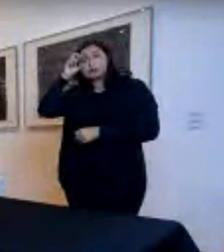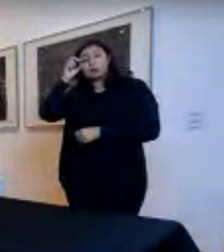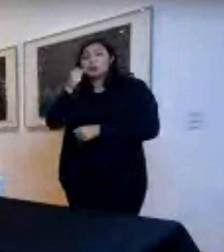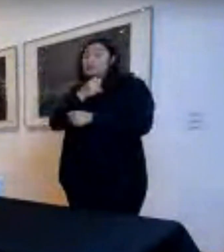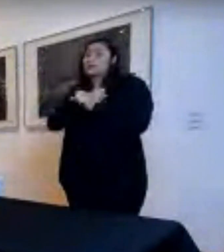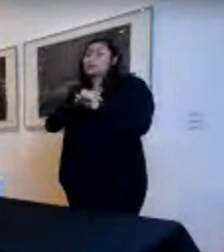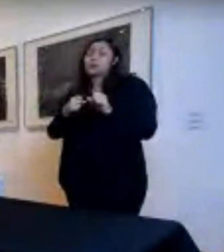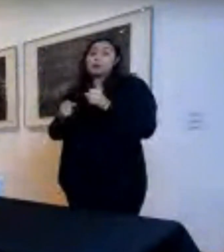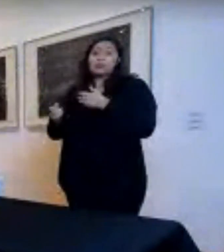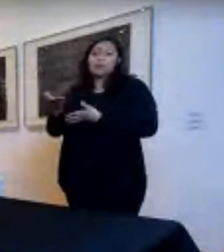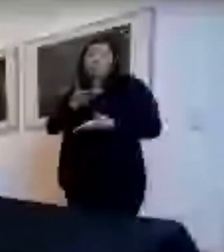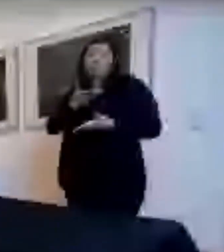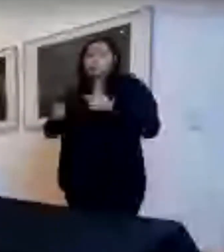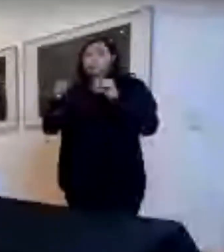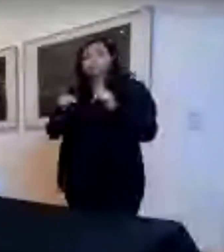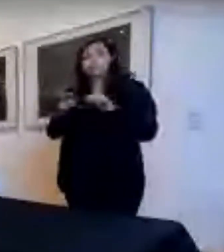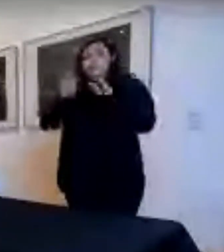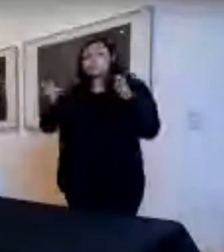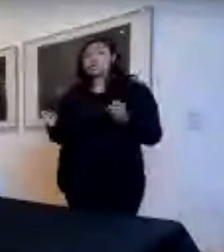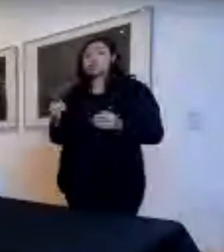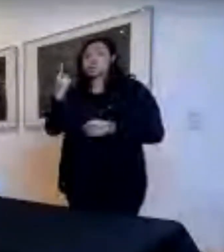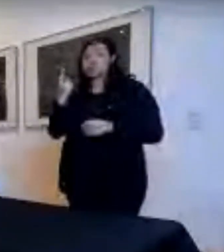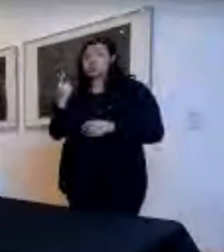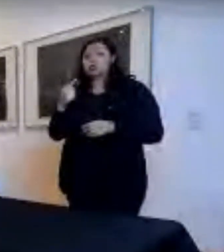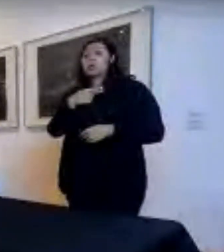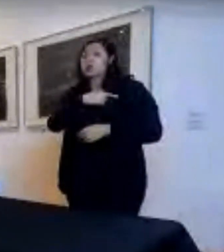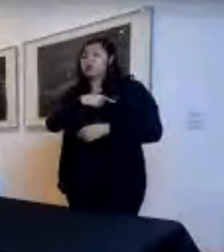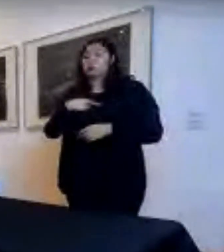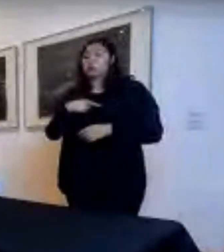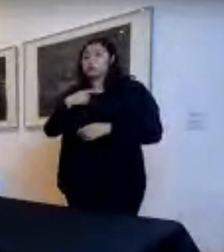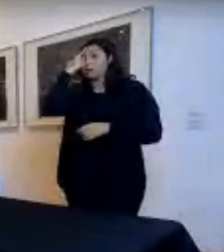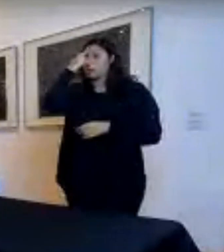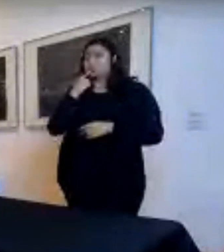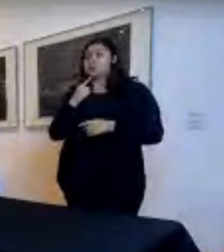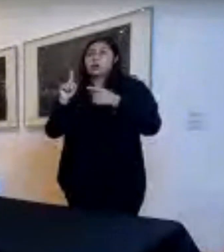día. La mesa número uno es Museo y Participación en el Arte.